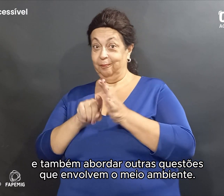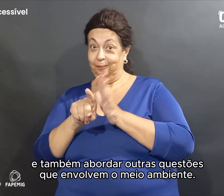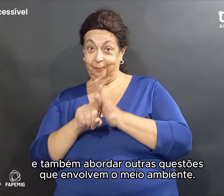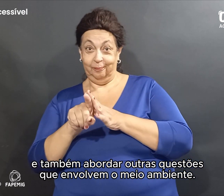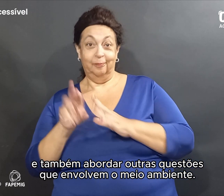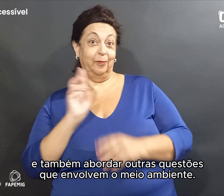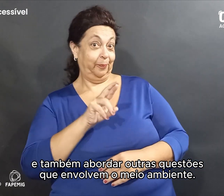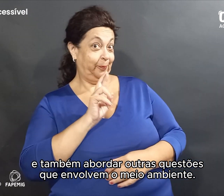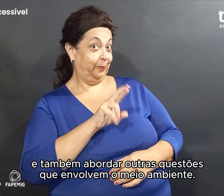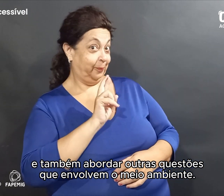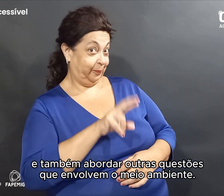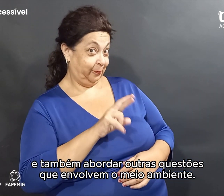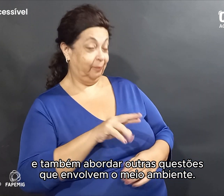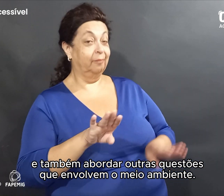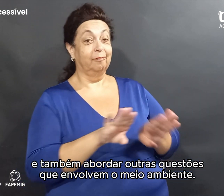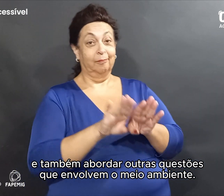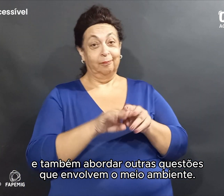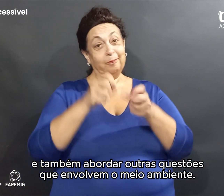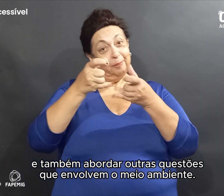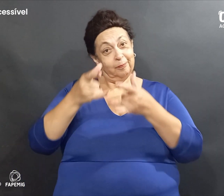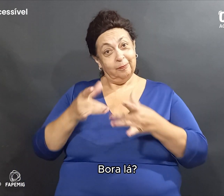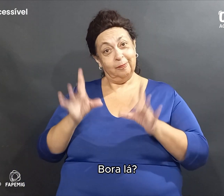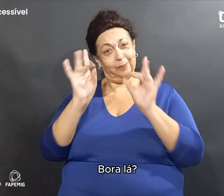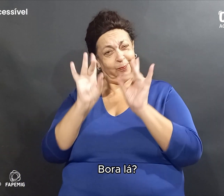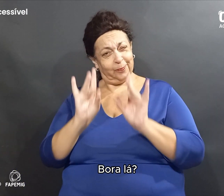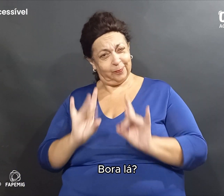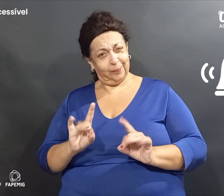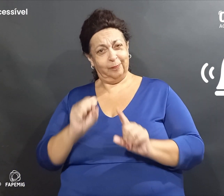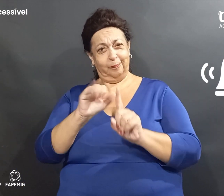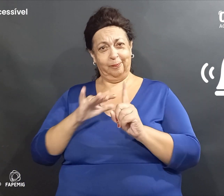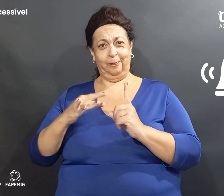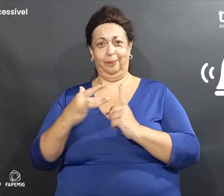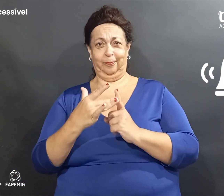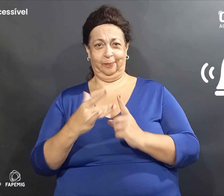também abordar outras questões que envolvem o meio ambiente. Bora lá?